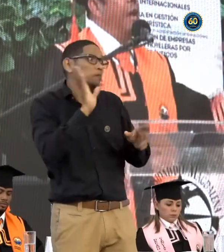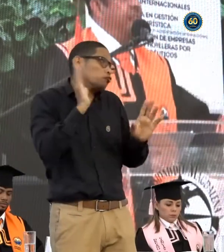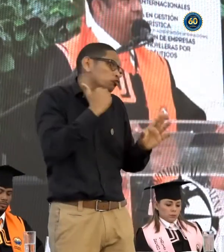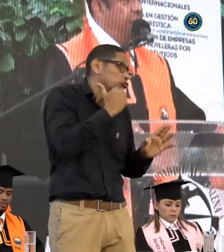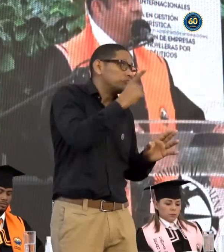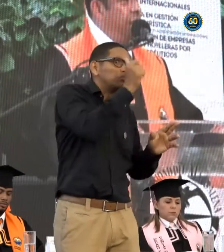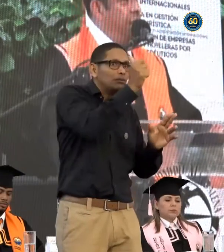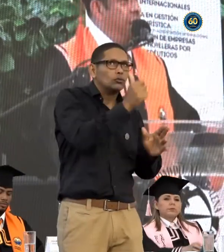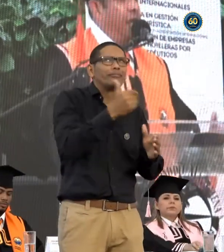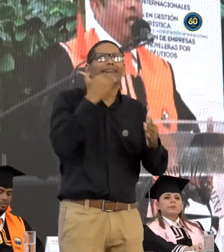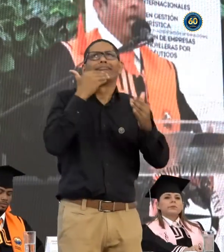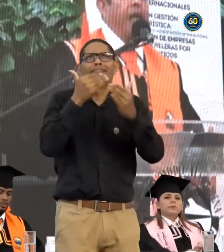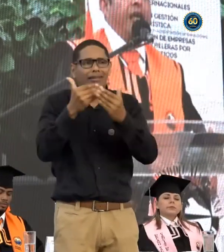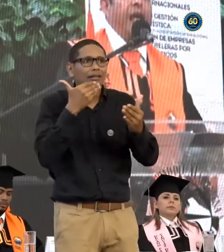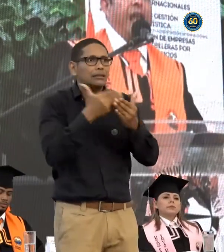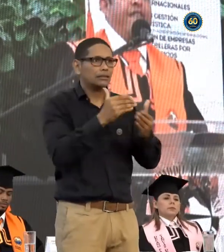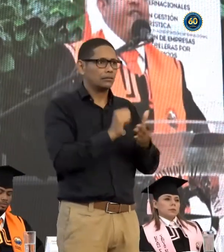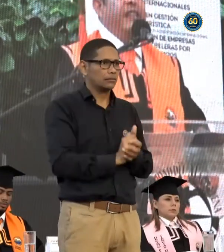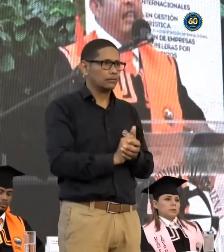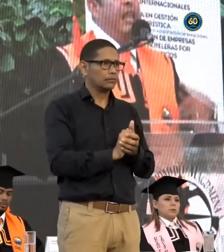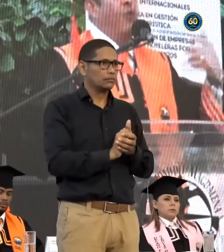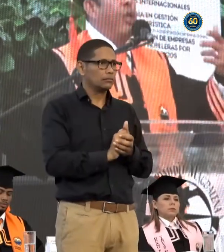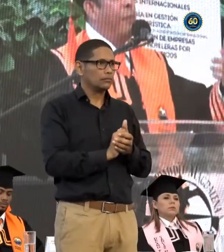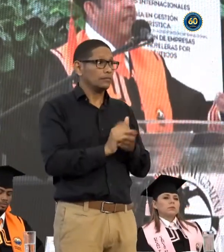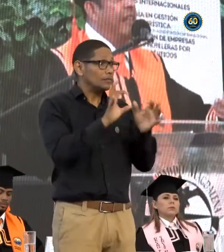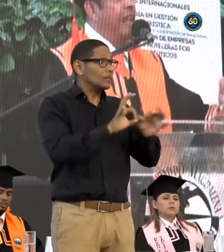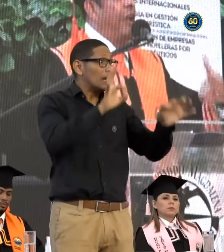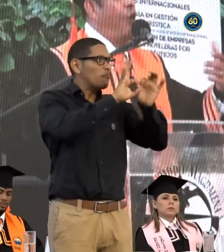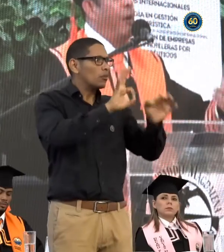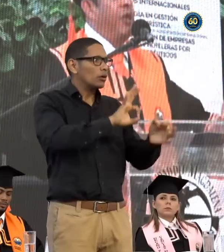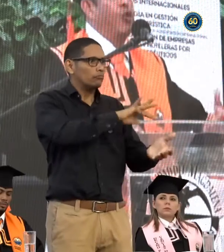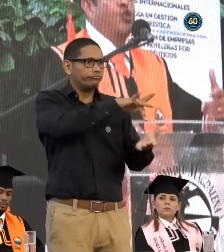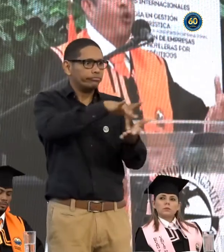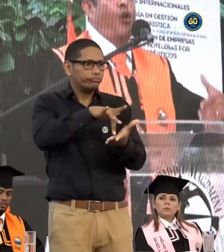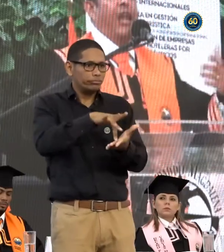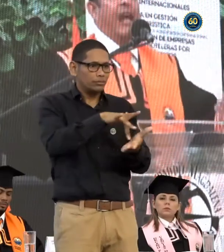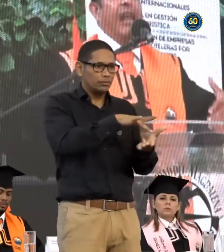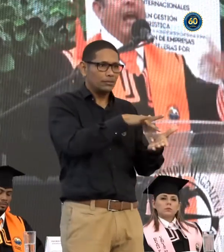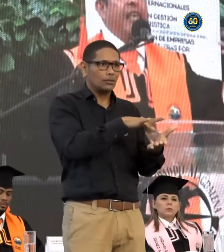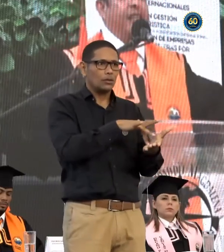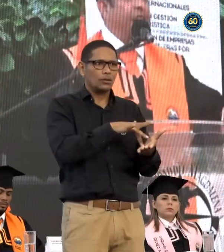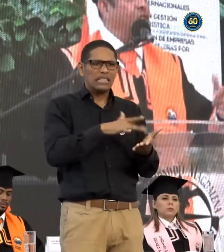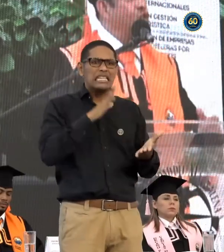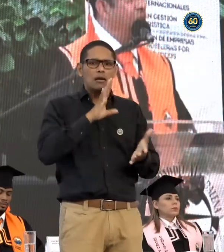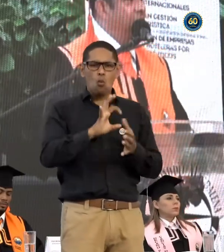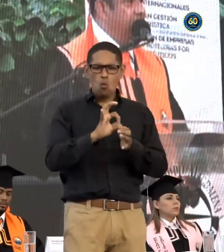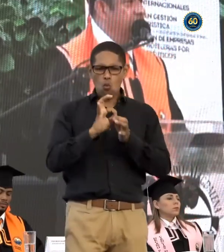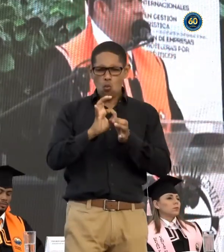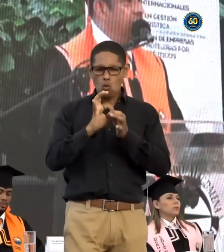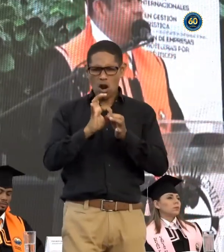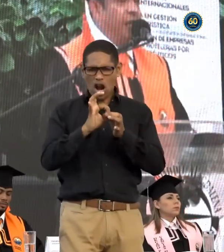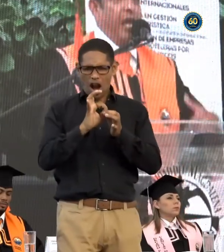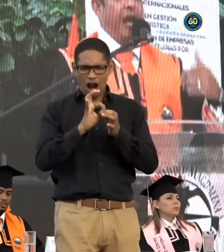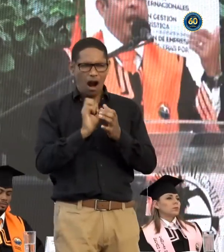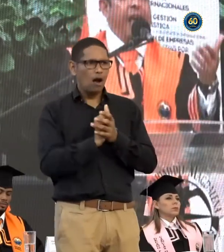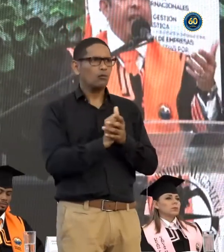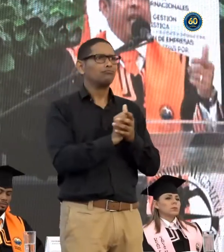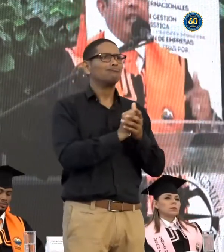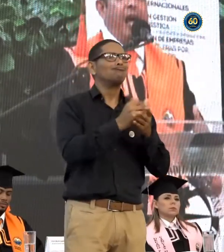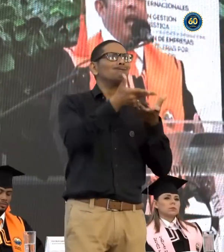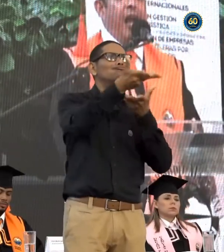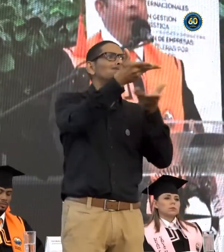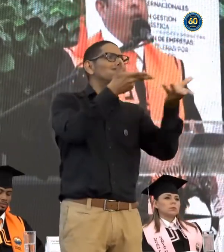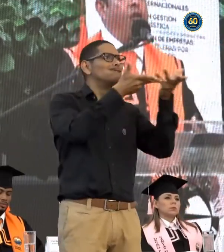que el infantilismo de pretender que los amigos son los que le dan like en redes sociales quieran a la gente que tienen al